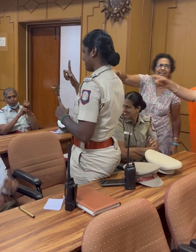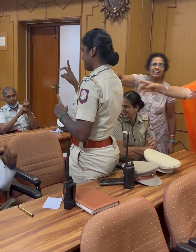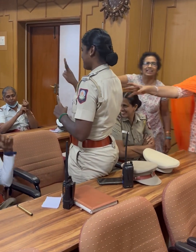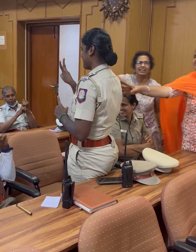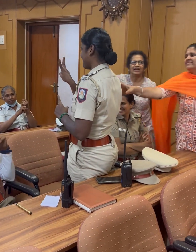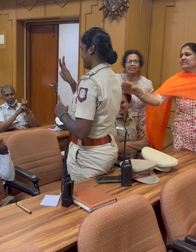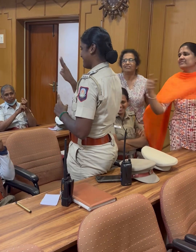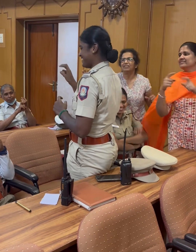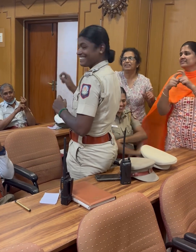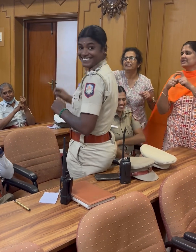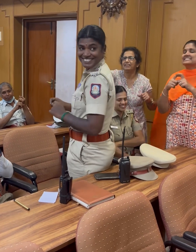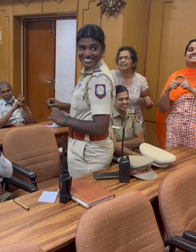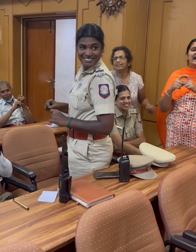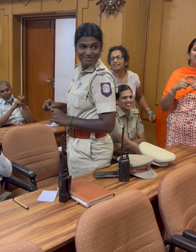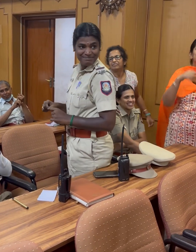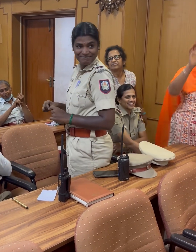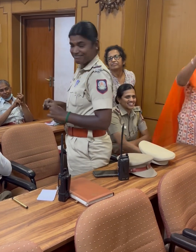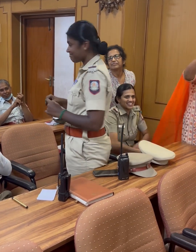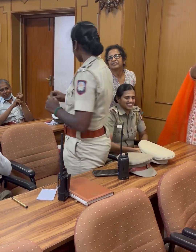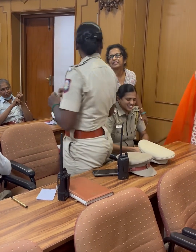ஒரே நிமிஷம் பாருங்க, அவங்க உங்க டீச்சர்ஸ்.